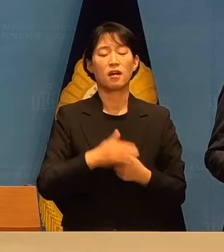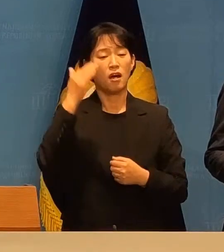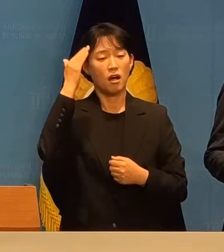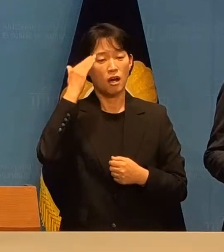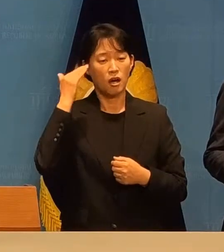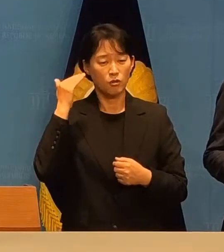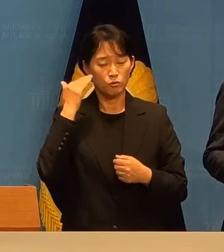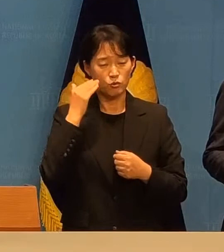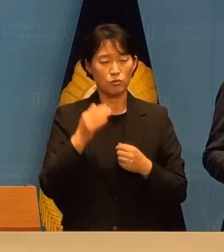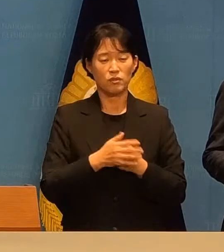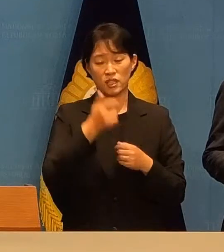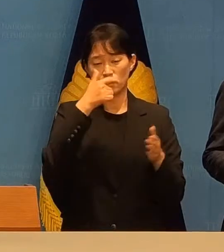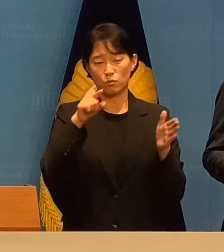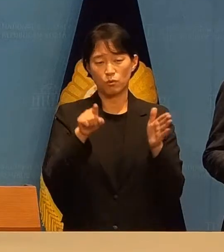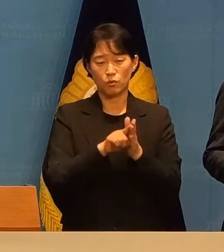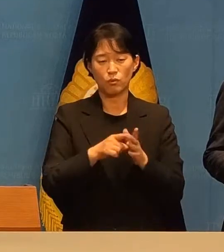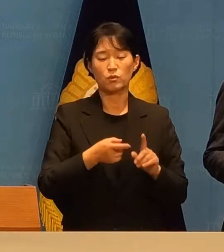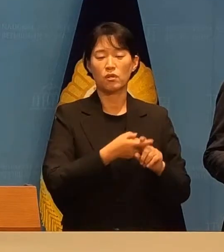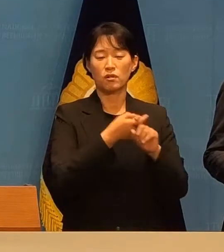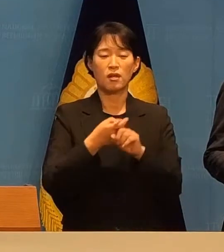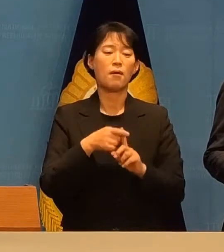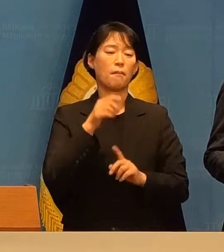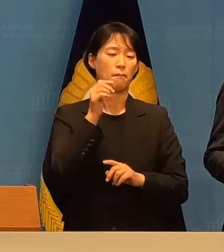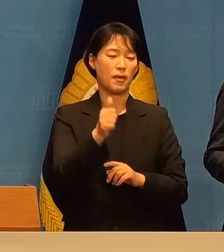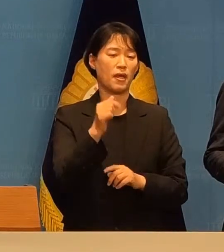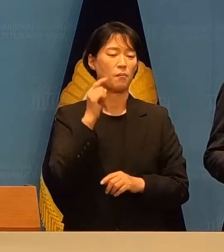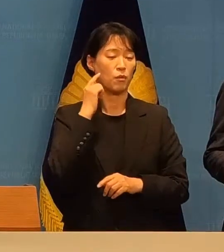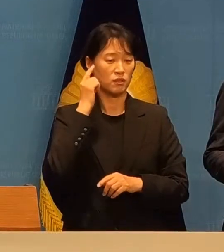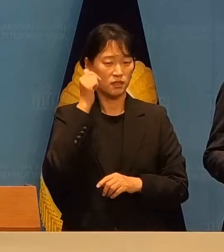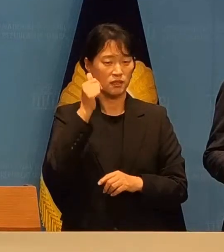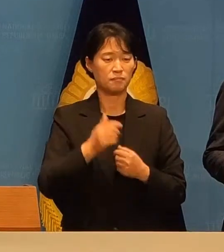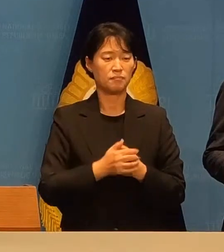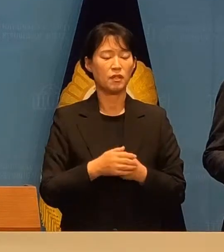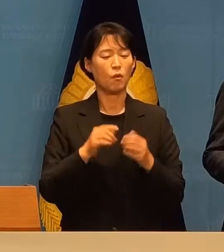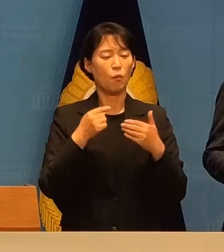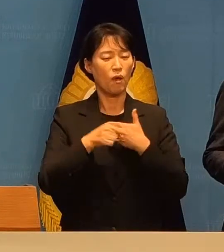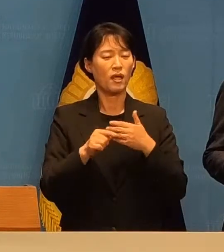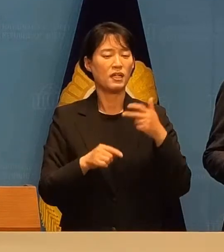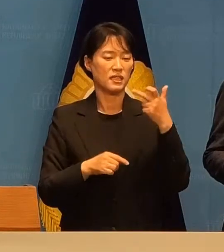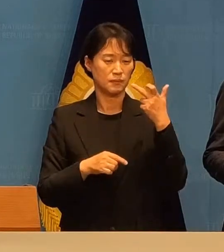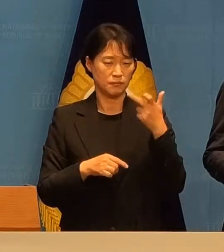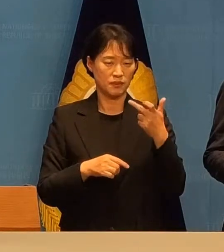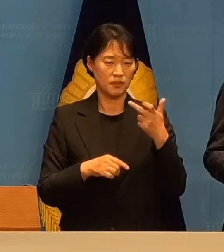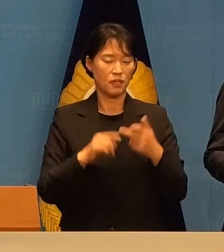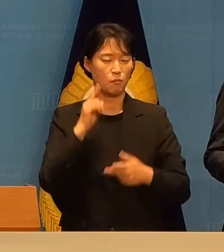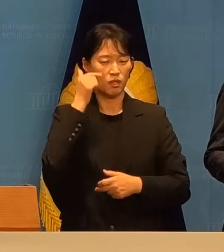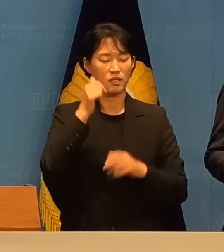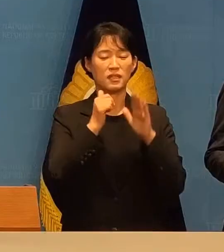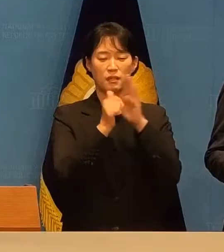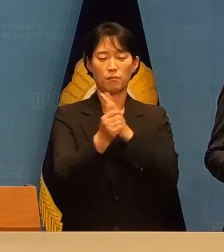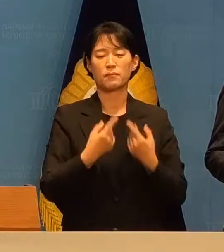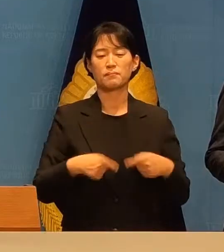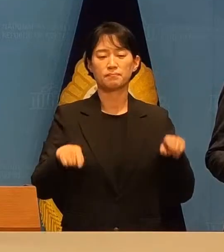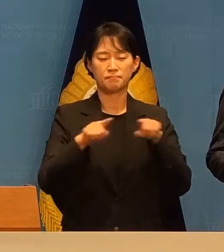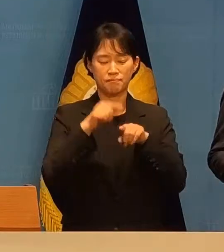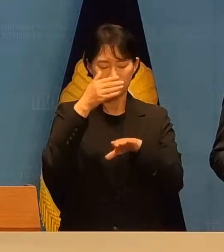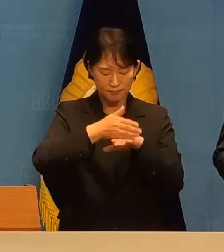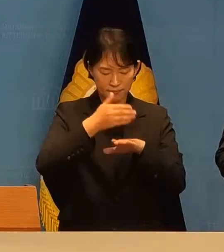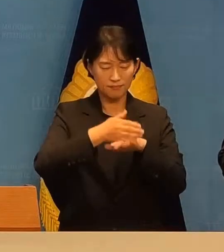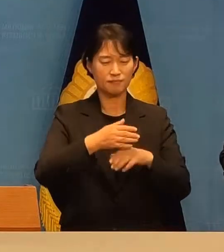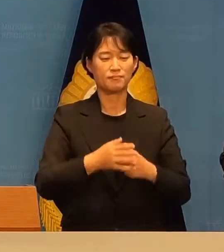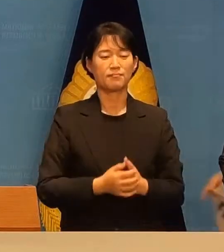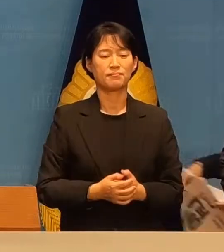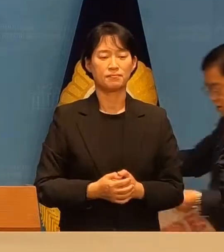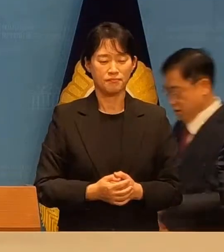대한민국광역시 기독교청년합회 총회장 심화보 목사회 17개 광역시도 목회자 대표 일동. 감사합니다.